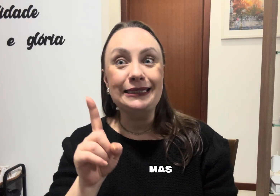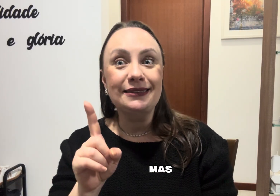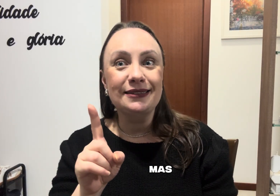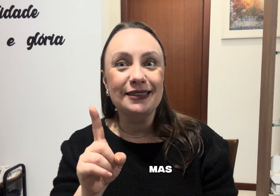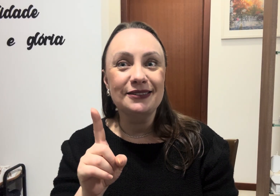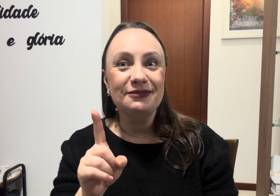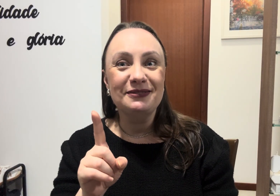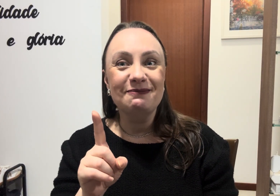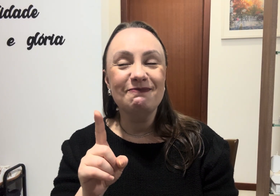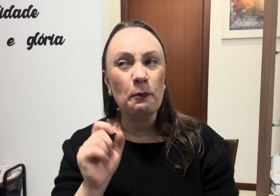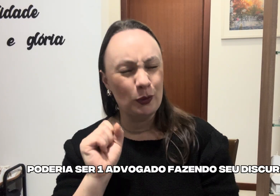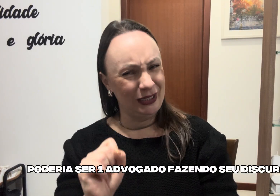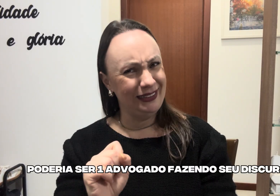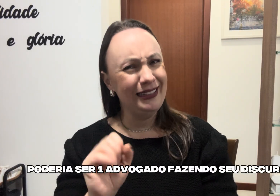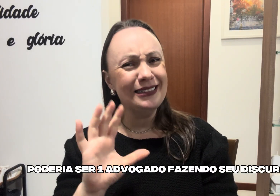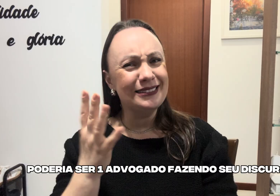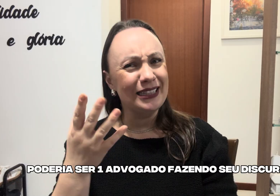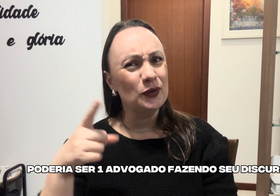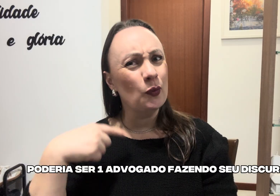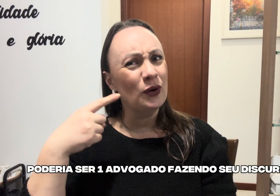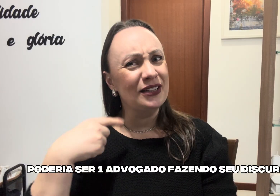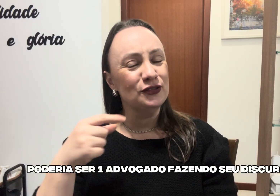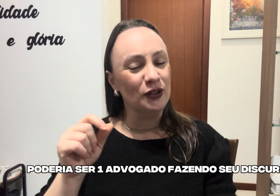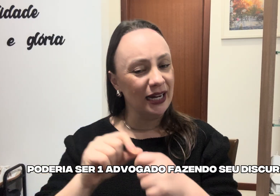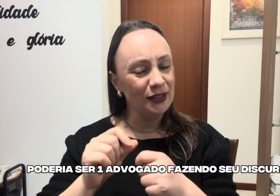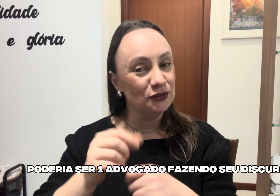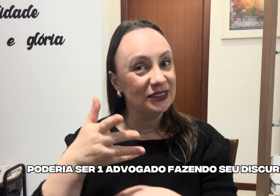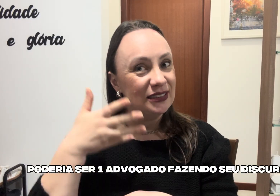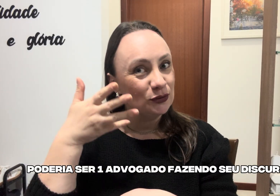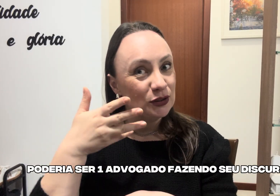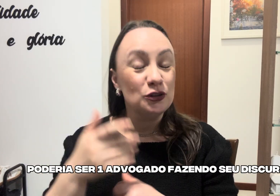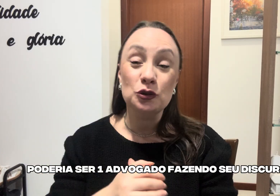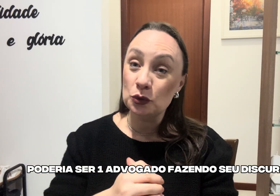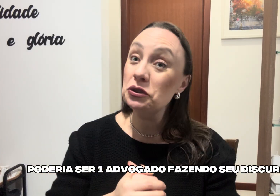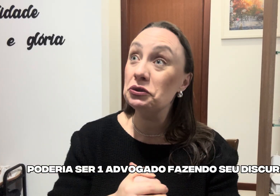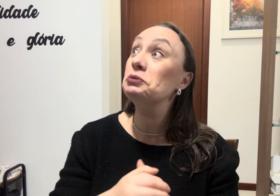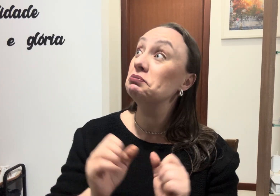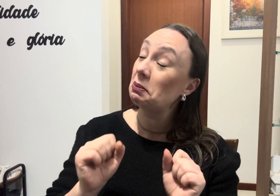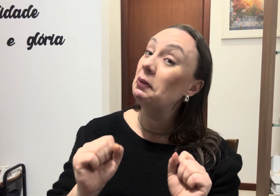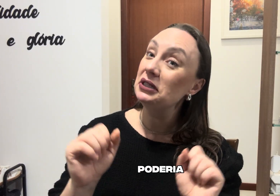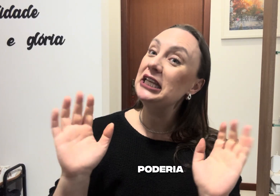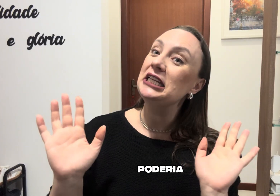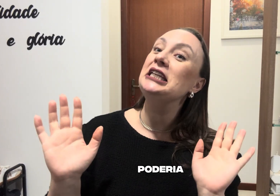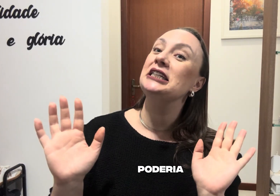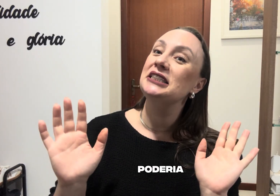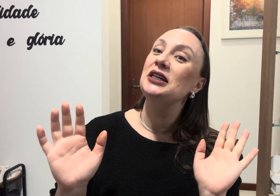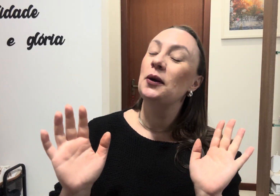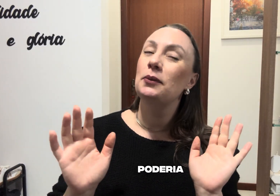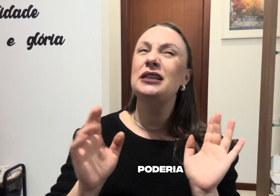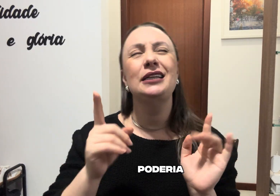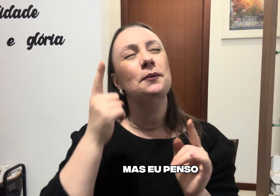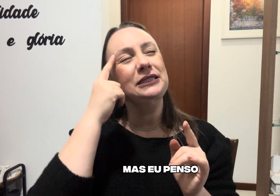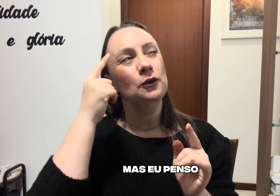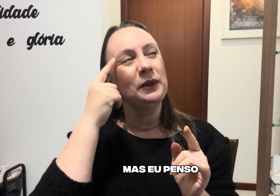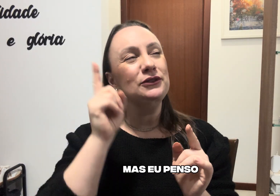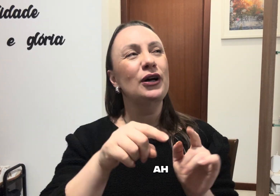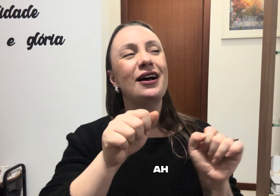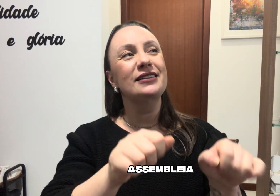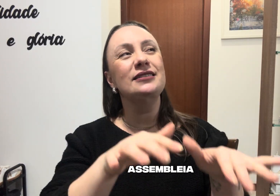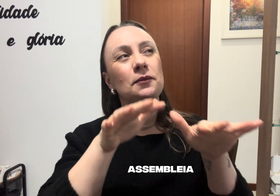Mas poderia ser um advogado fazendo seu discurso? Poderia, mas eu penso, a